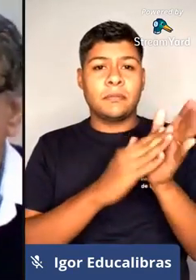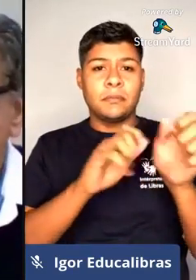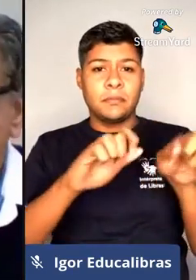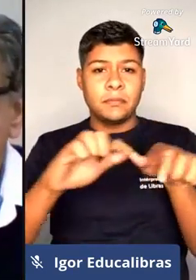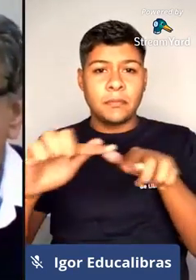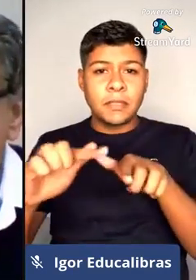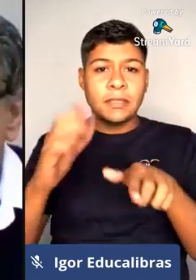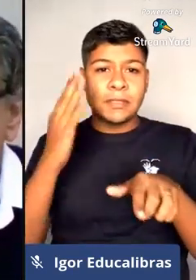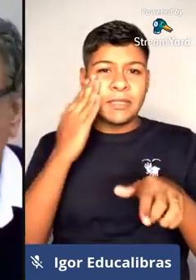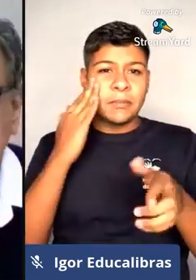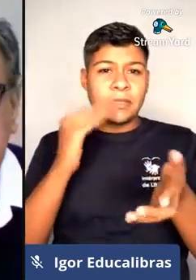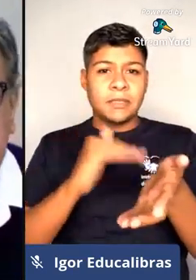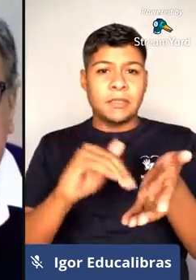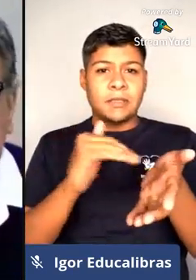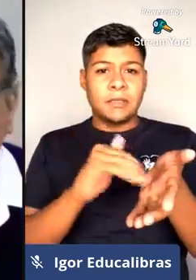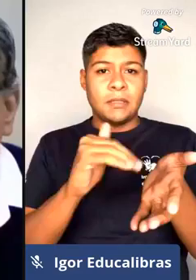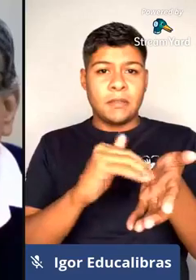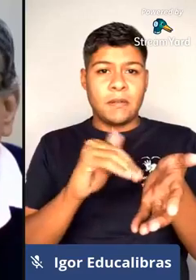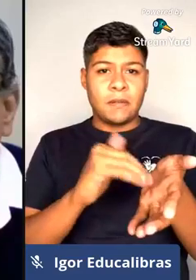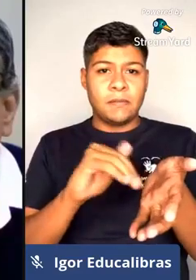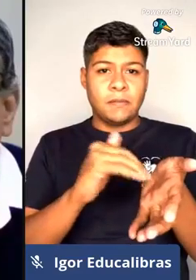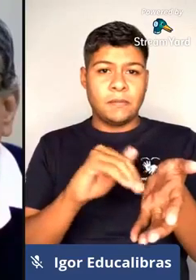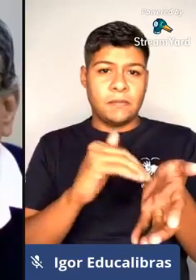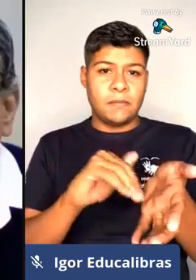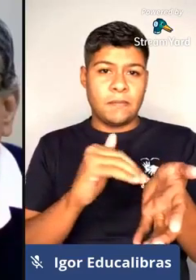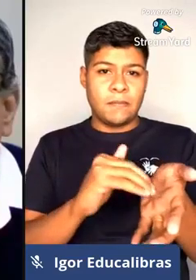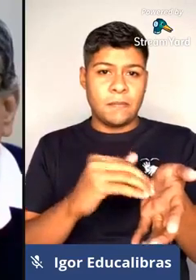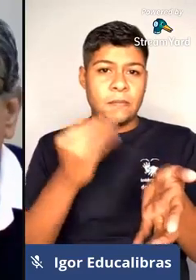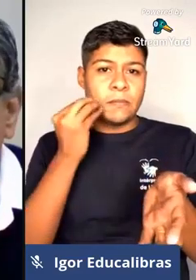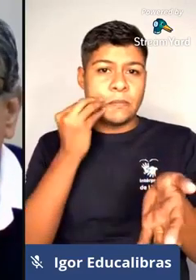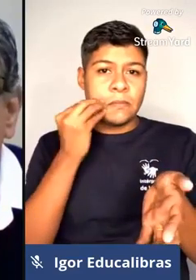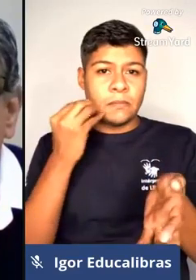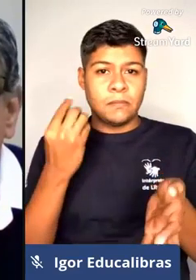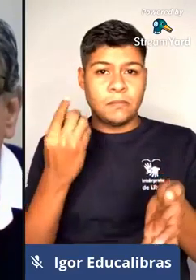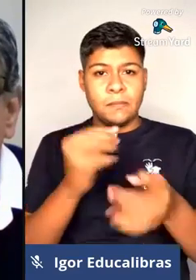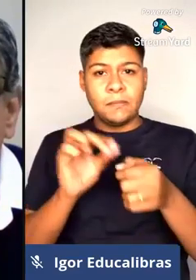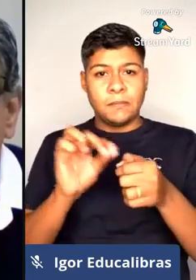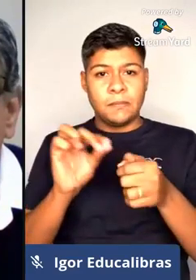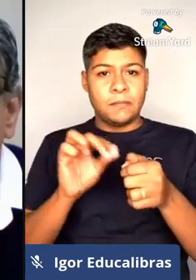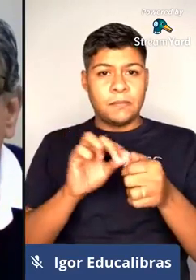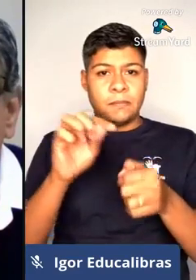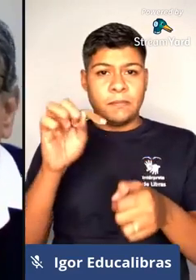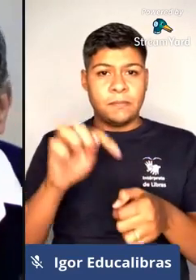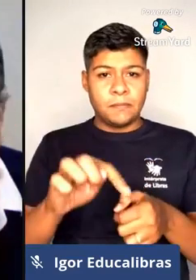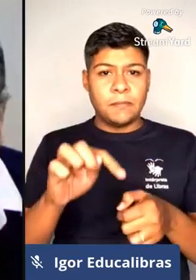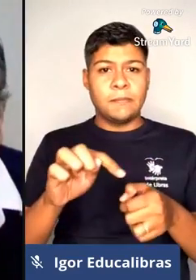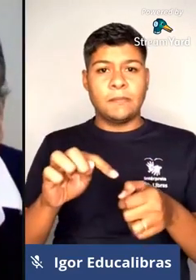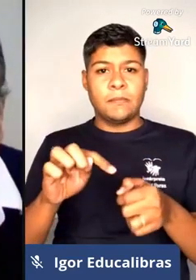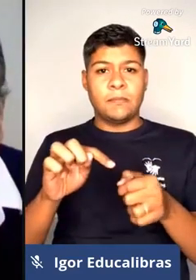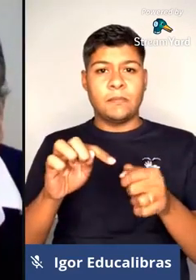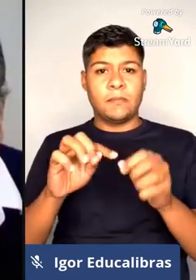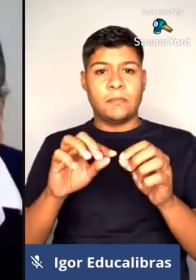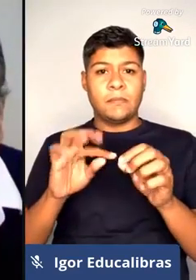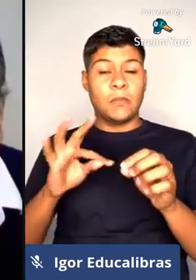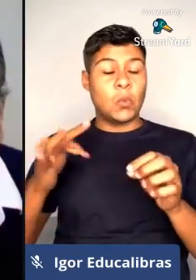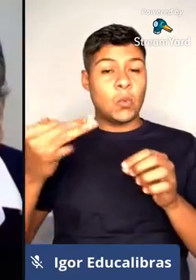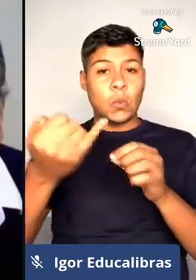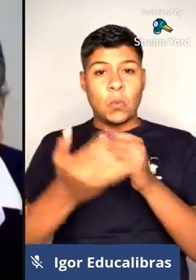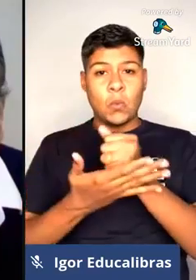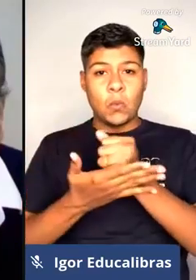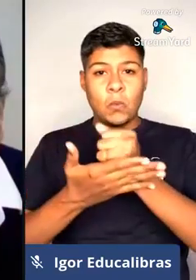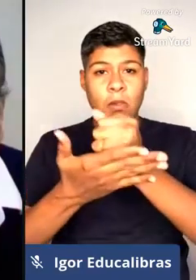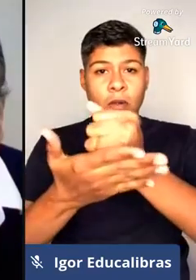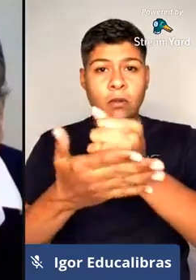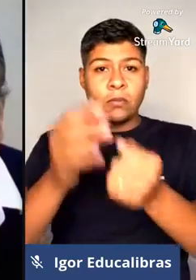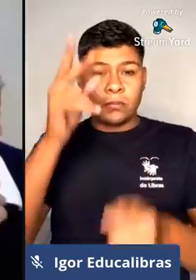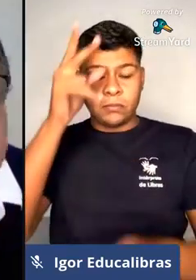da secretaria foi super importante. E o que nós fizemos aqui nessa nossa gestão, com todo o apoio do prefeito João